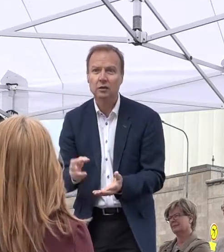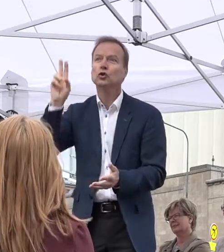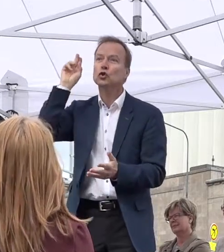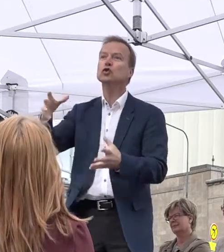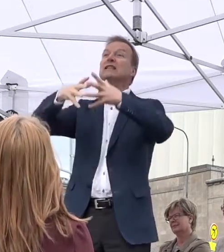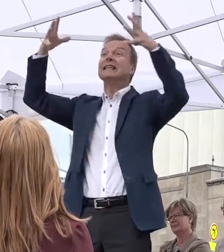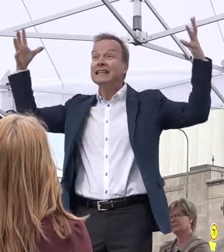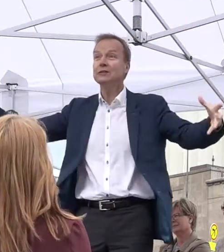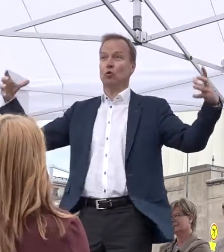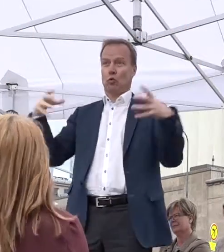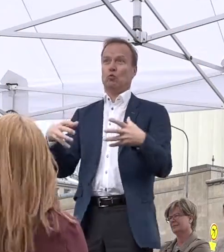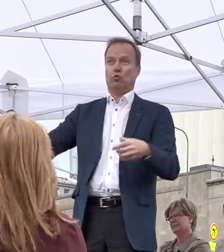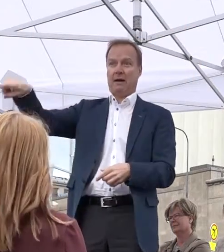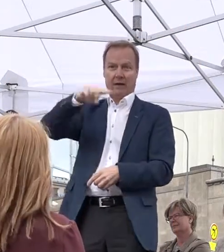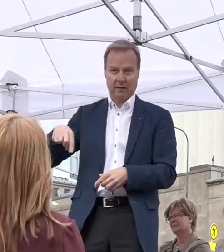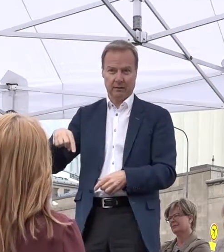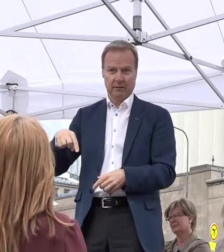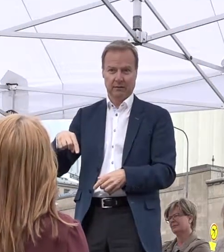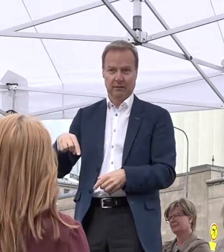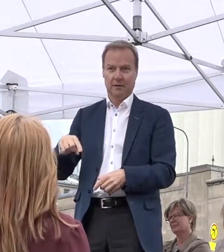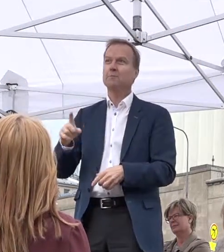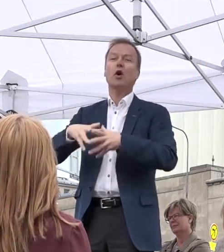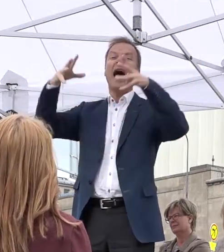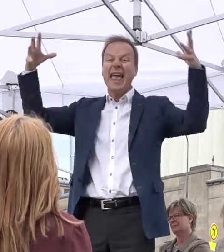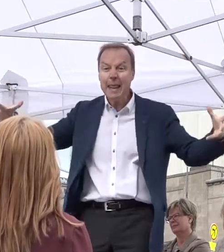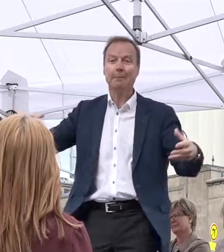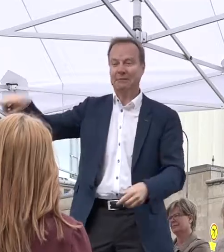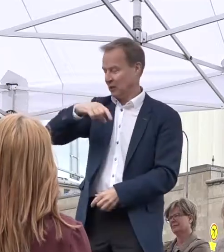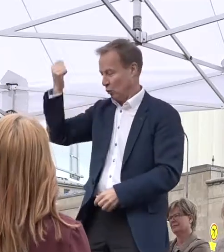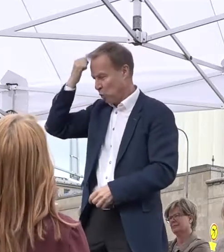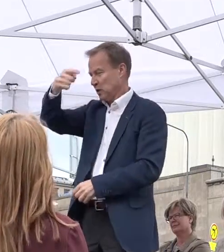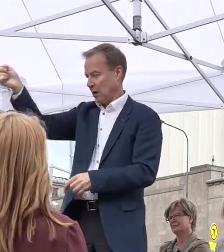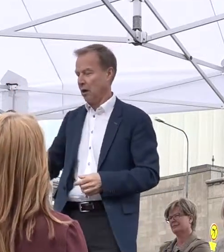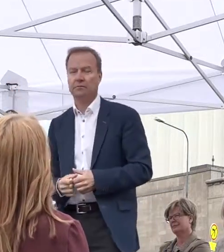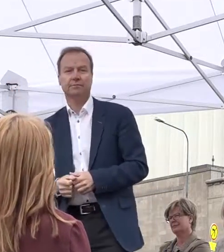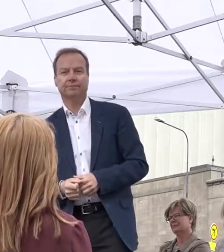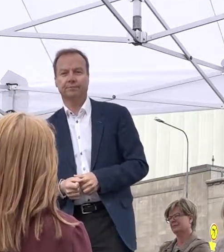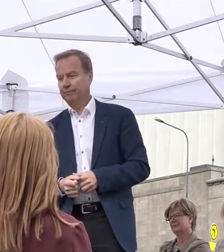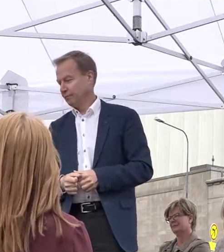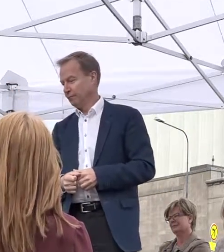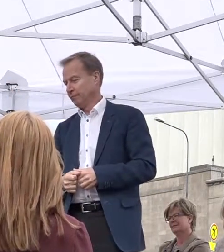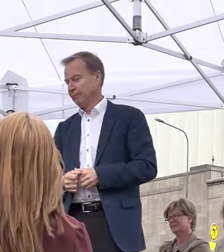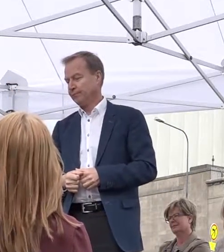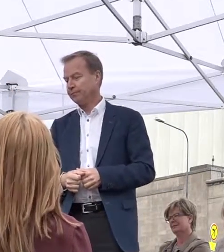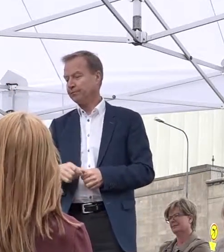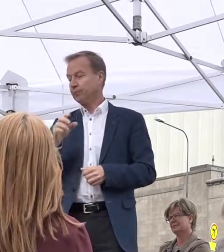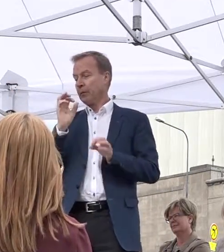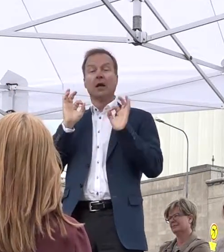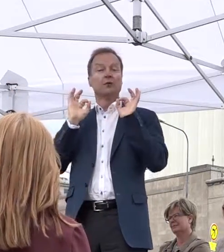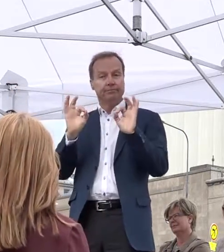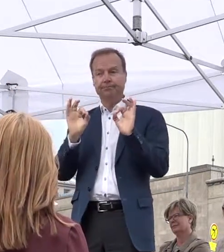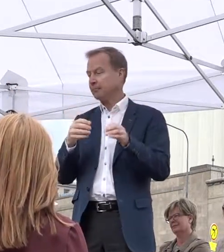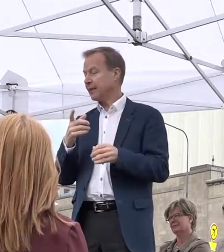miljardi vammaista henkilöä ympäri maailman. Me ollaan todella iso porukka. Me ollaan itse asiassa enemmistö. Muistetaan